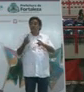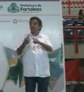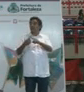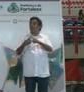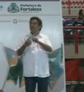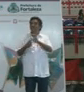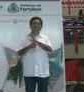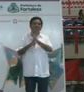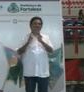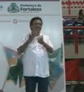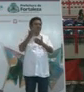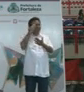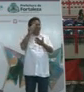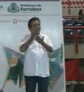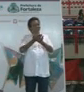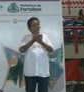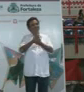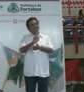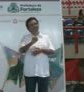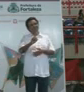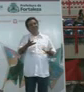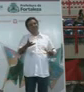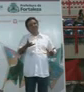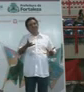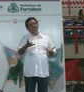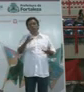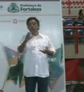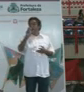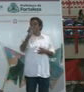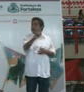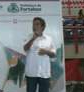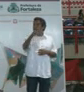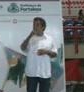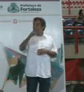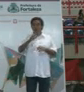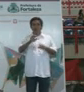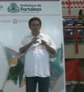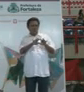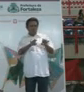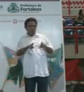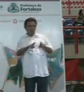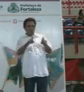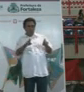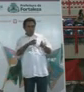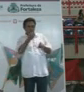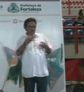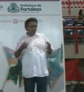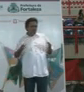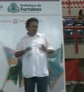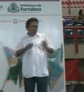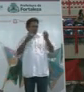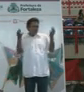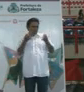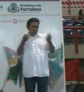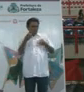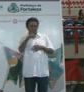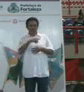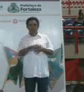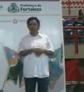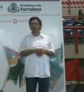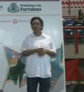porque você não acredita nela. Gente, é como se vocês tivessem um computador de última geração na casa de vocês e